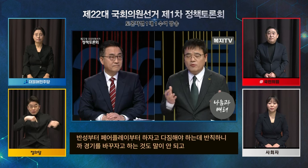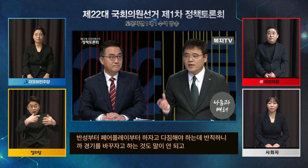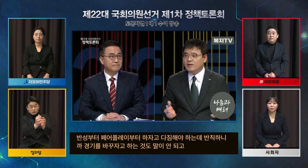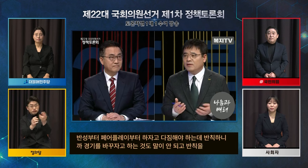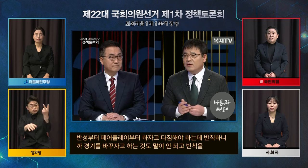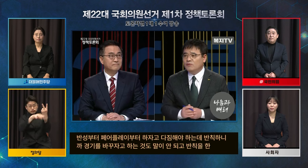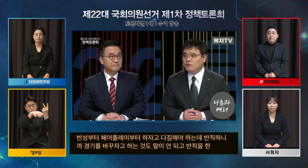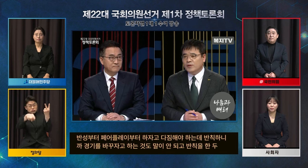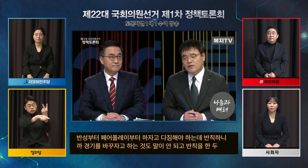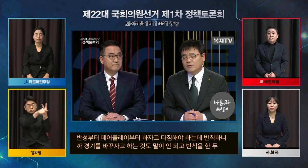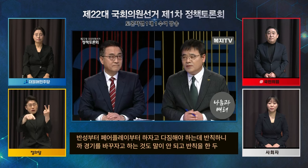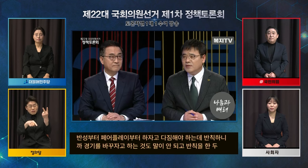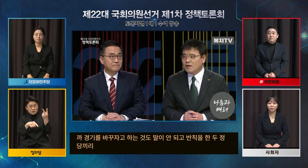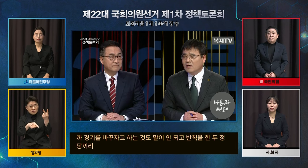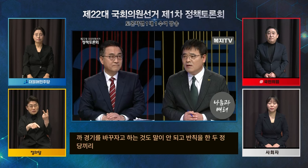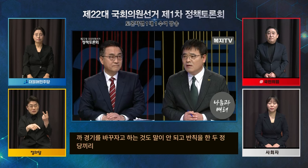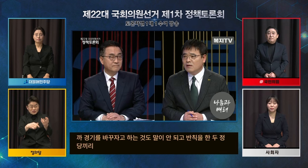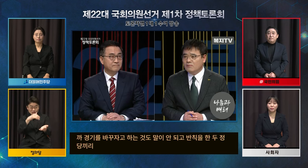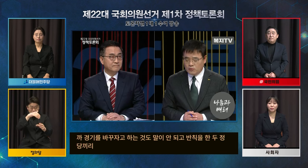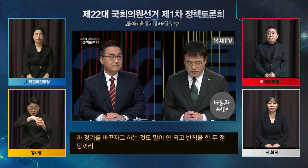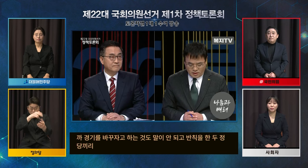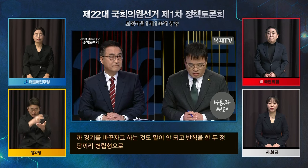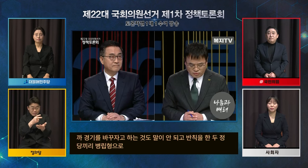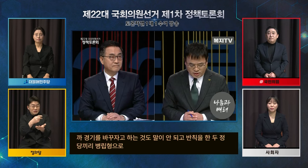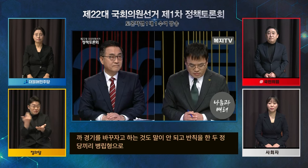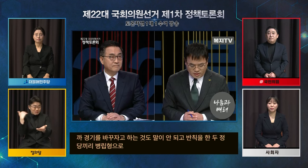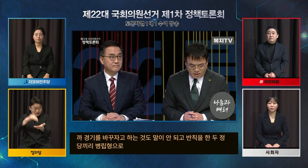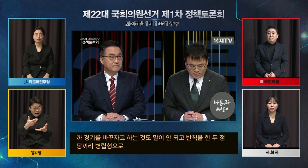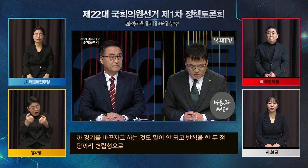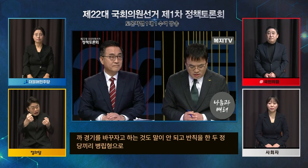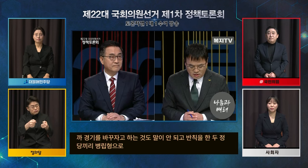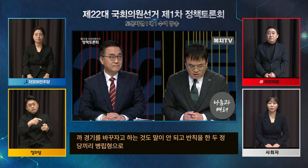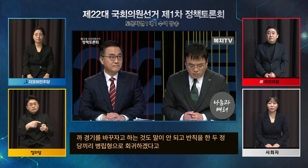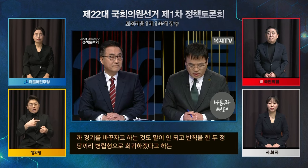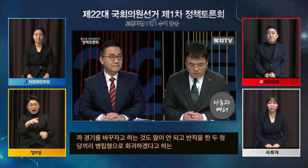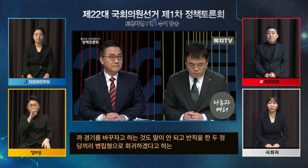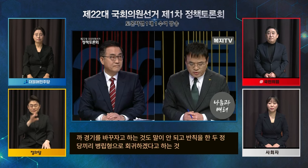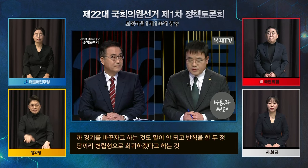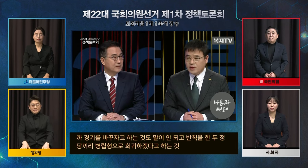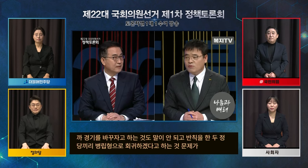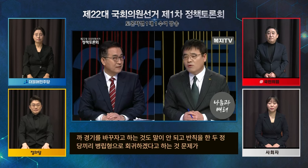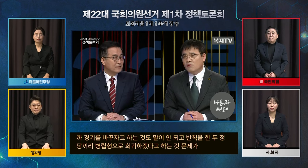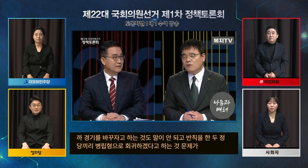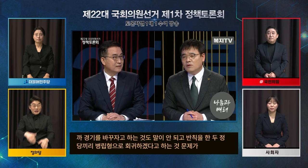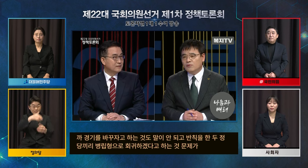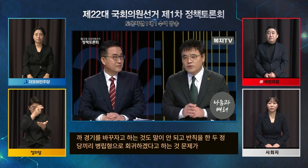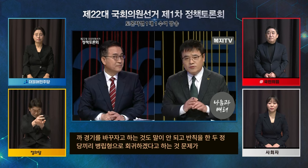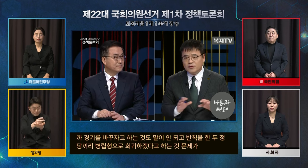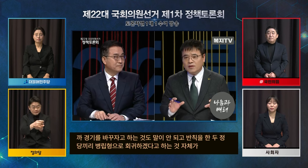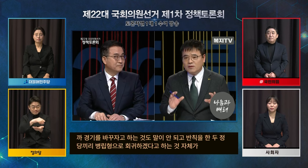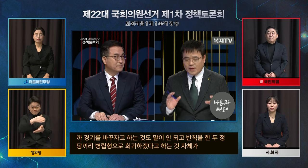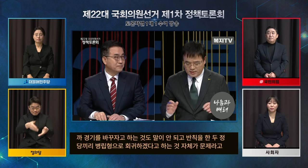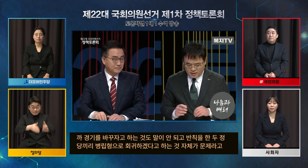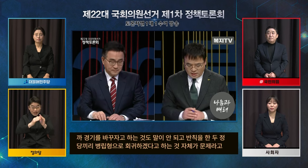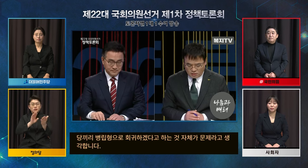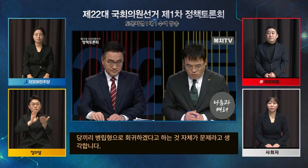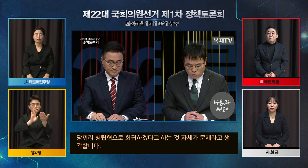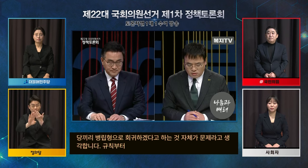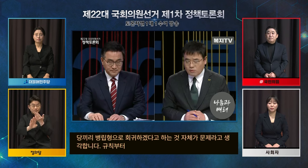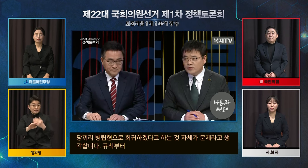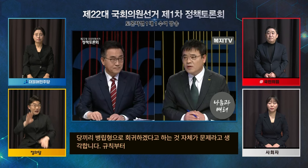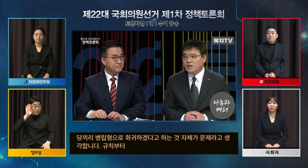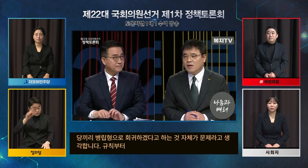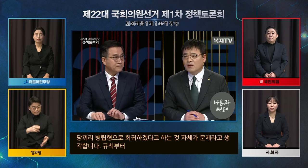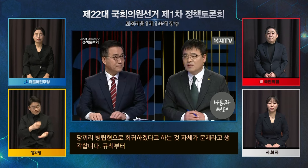병립형을 회개해야겠다. 이런 논의를 하는 것 자체가 매우 심각한 문제라고 생각합니다. 원래대로 규칙을 세우고 위성정당 같은 반칙하지